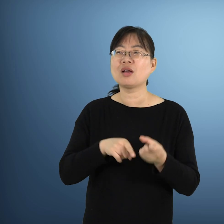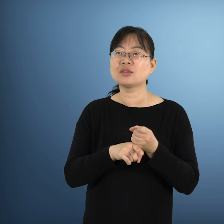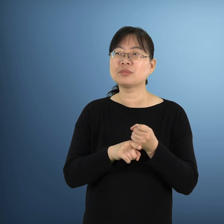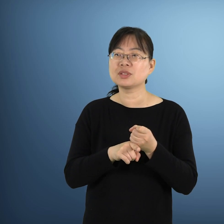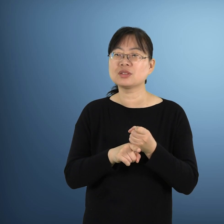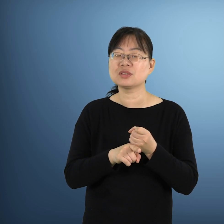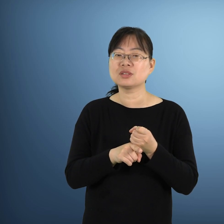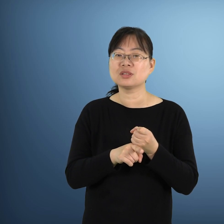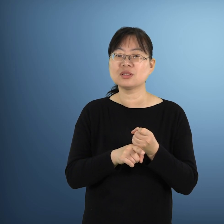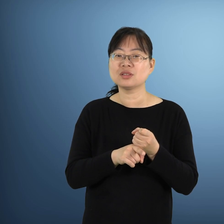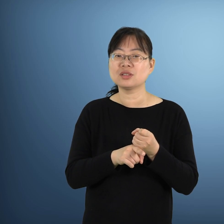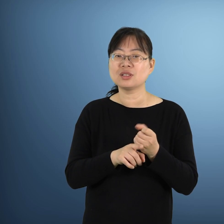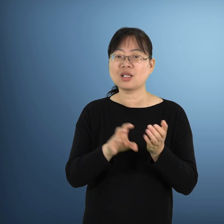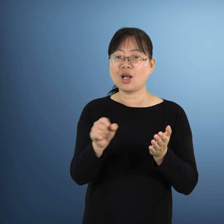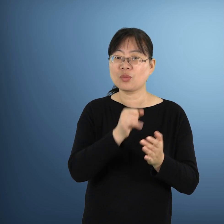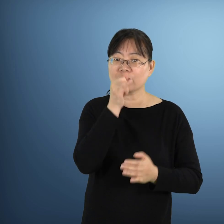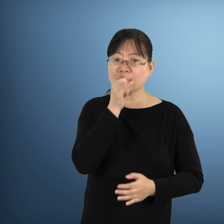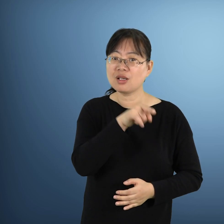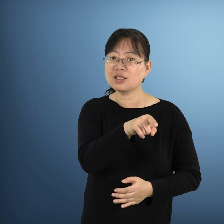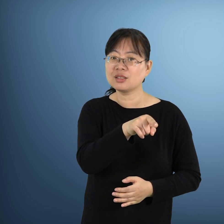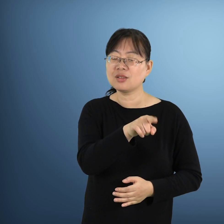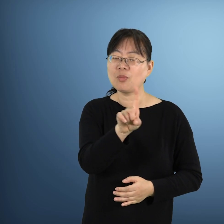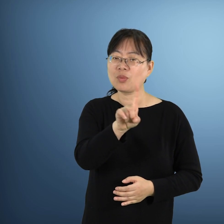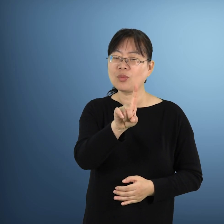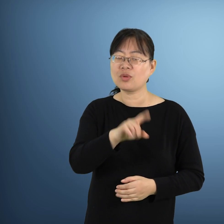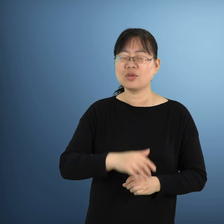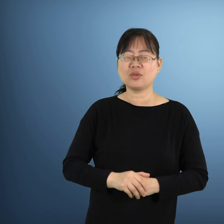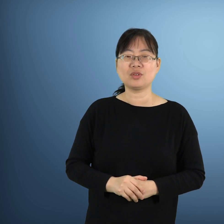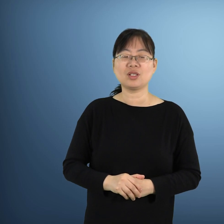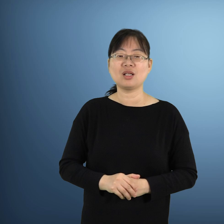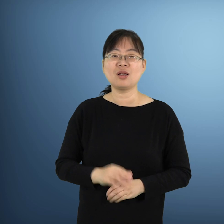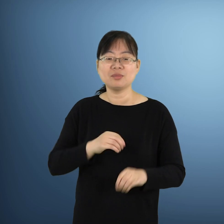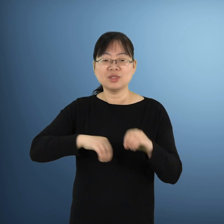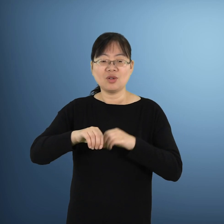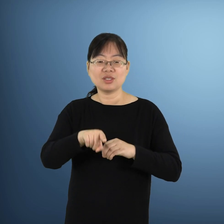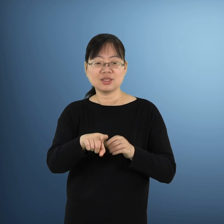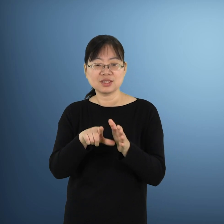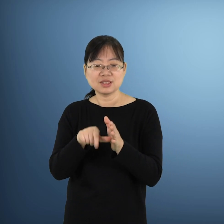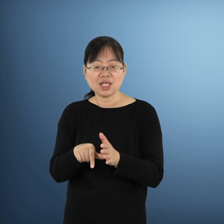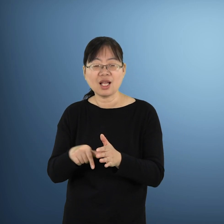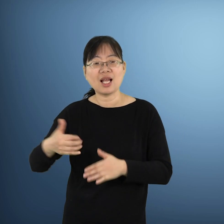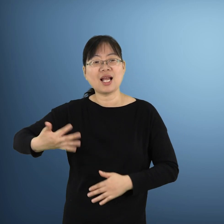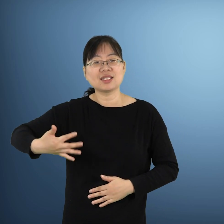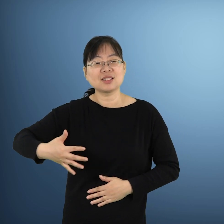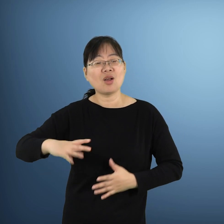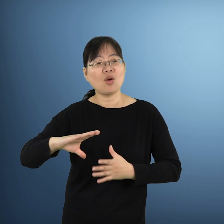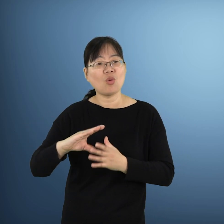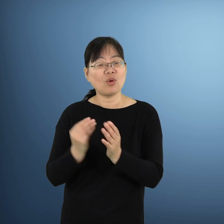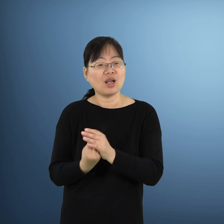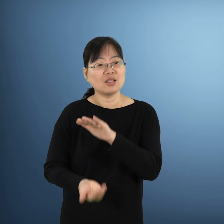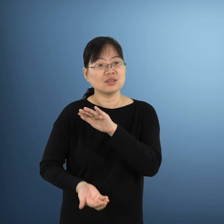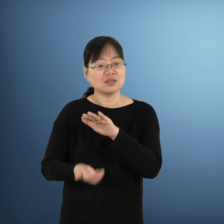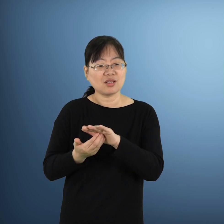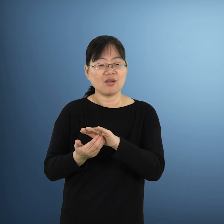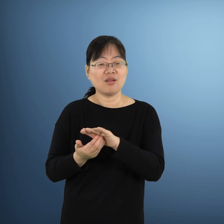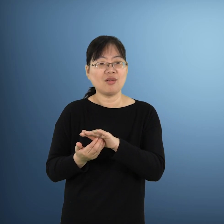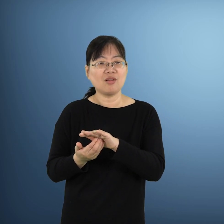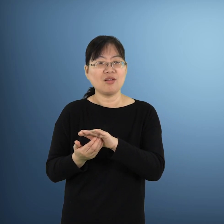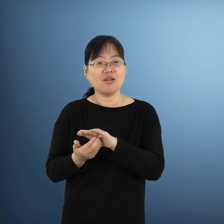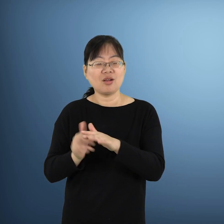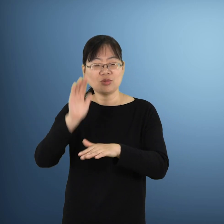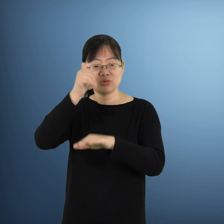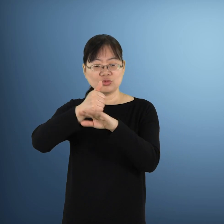의미를 함의하고 있을까요? 이 시제는 비록 그 시간은 아직 완성이라는